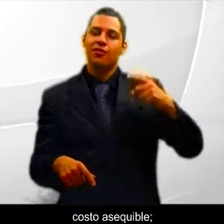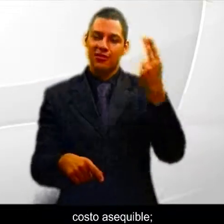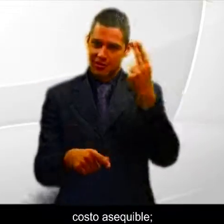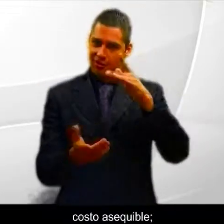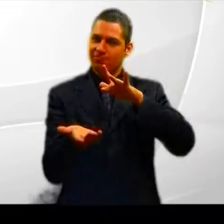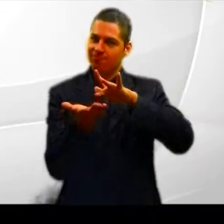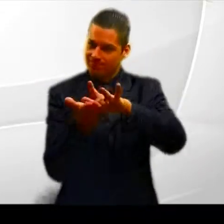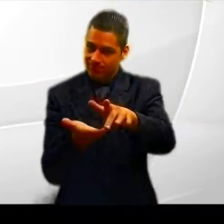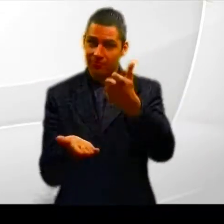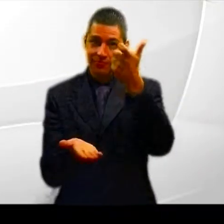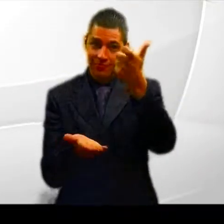asequible